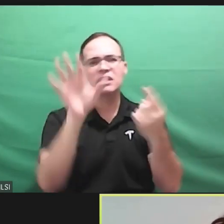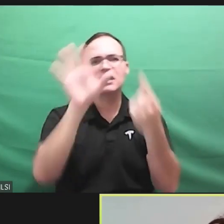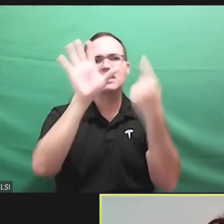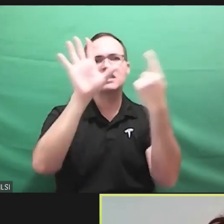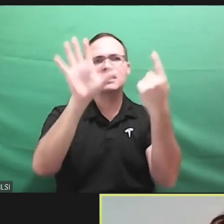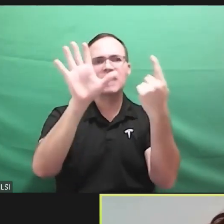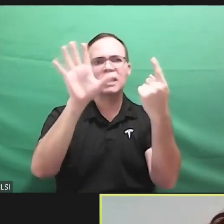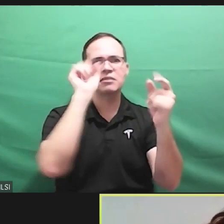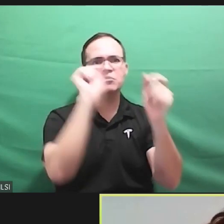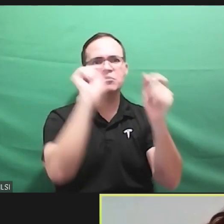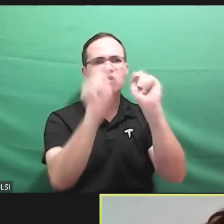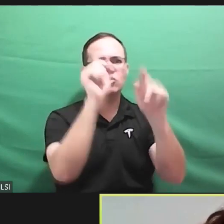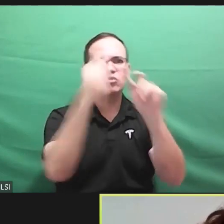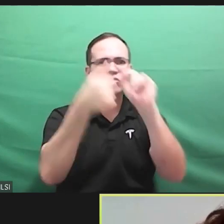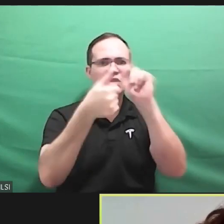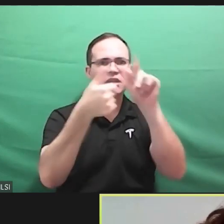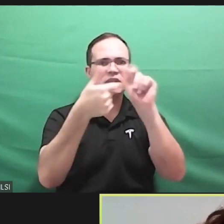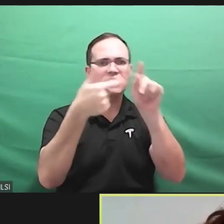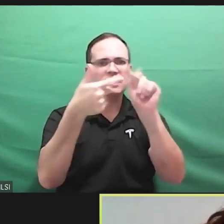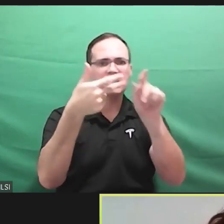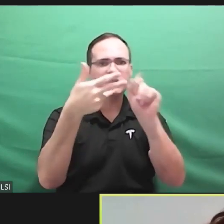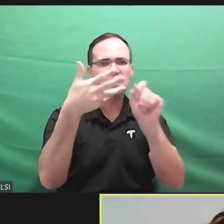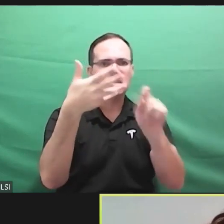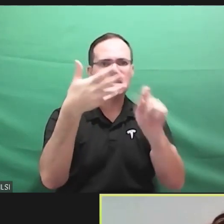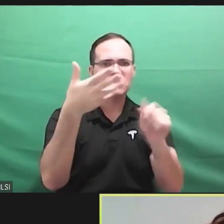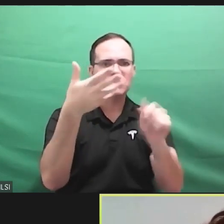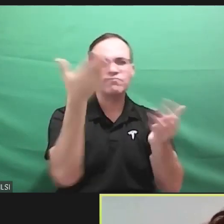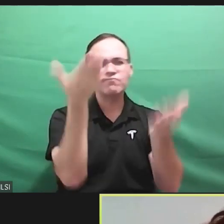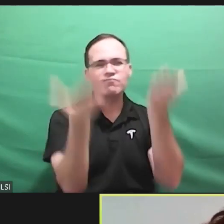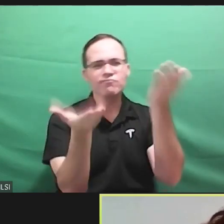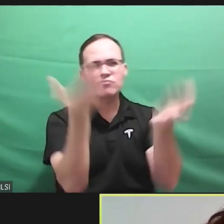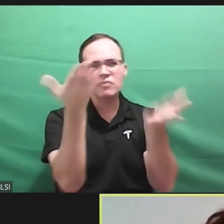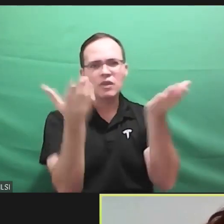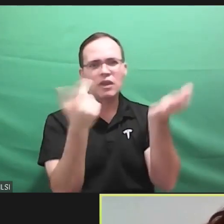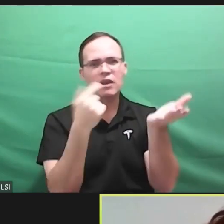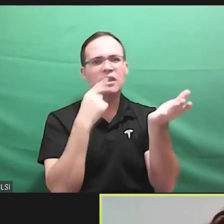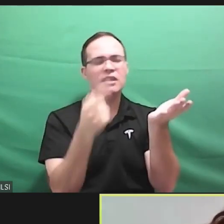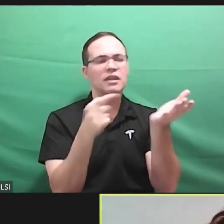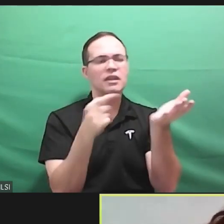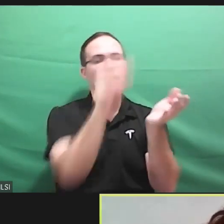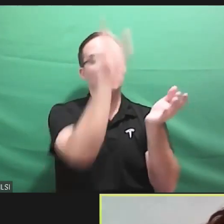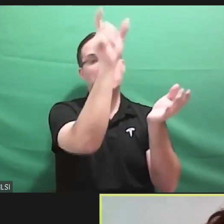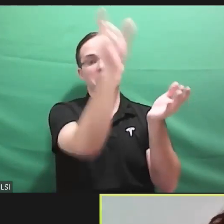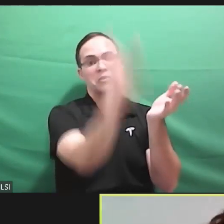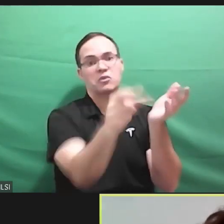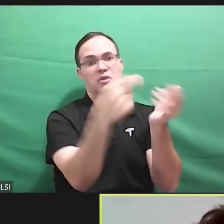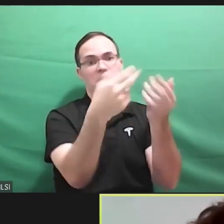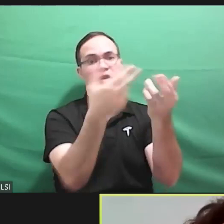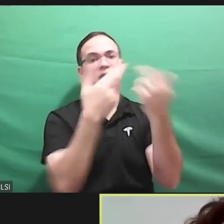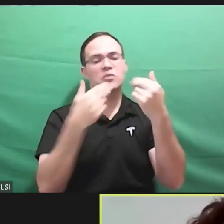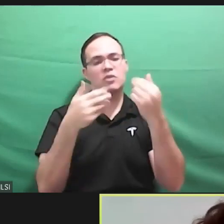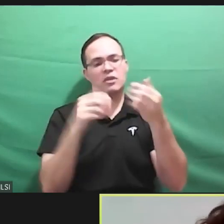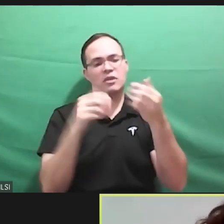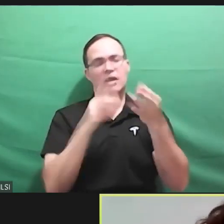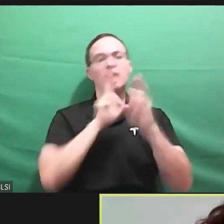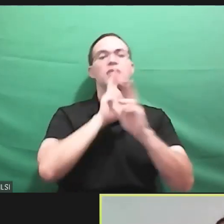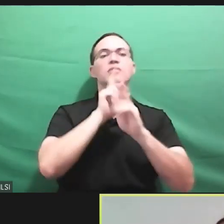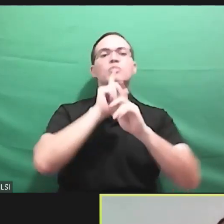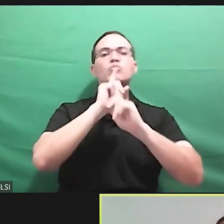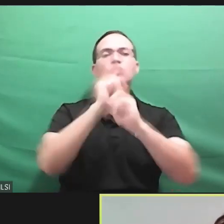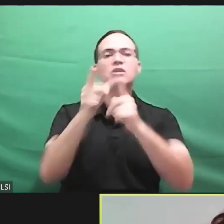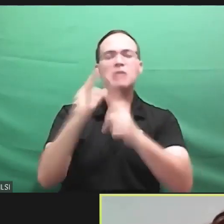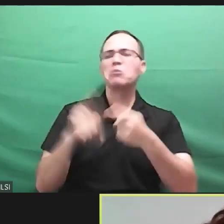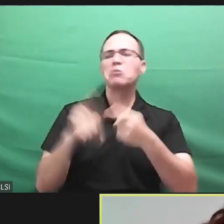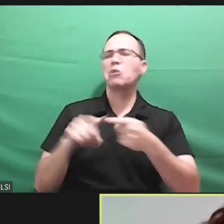breve. Hay 4 opciones. La persona puede decir, no, no tengo ninguna dificultad para ver, por